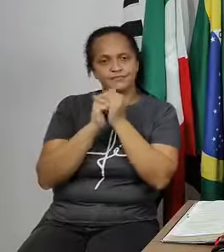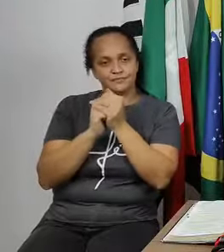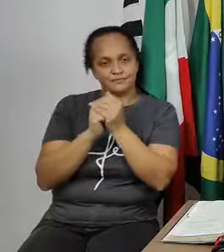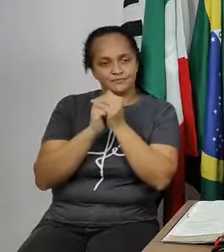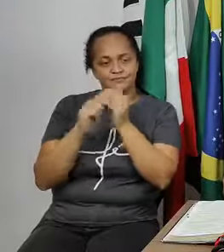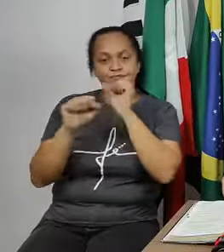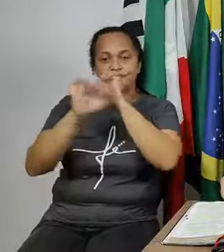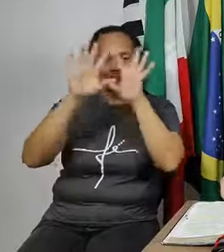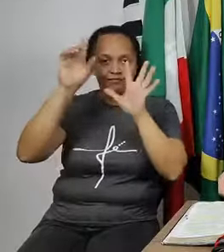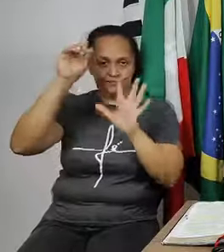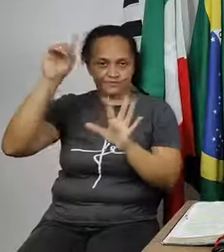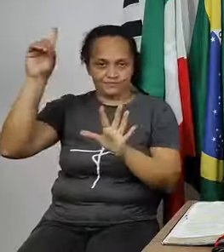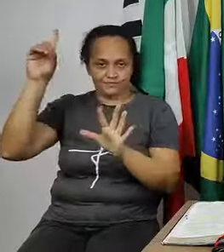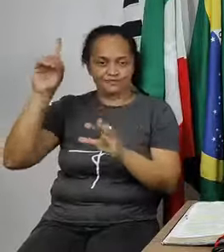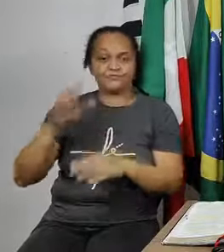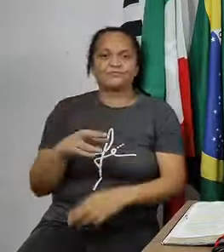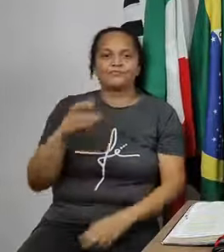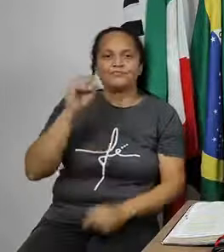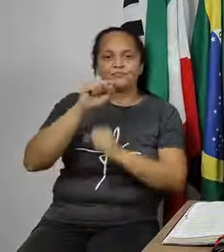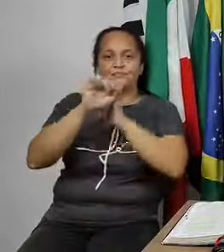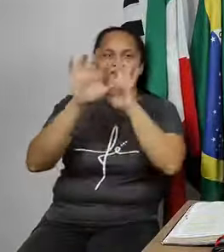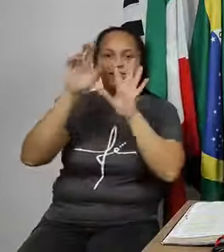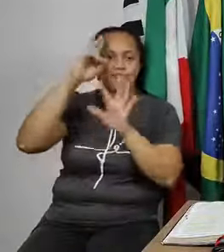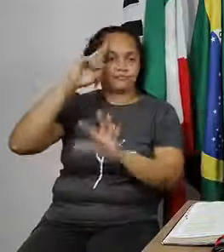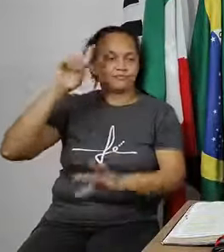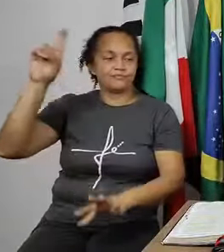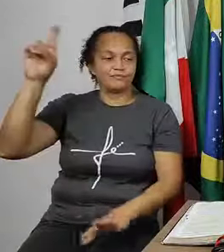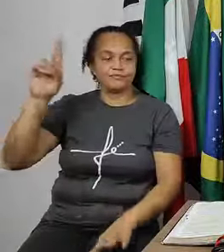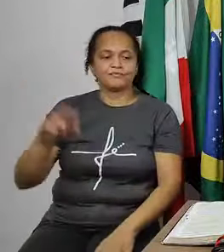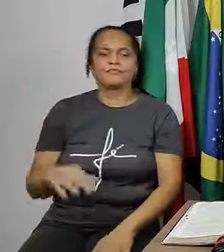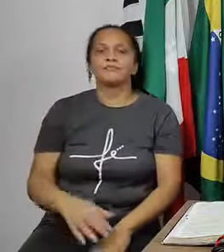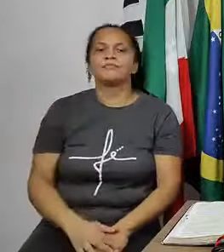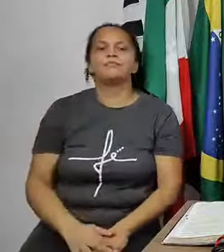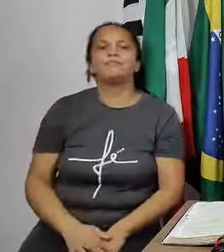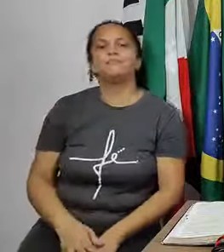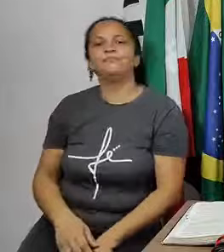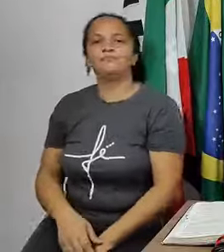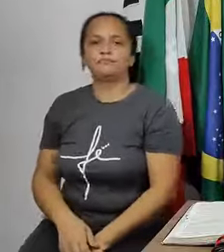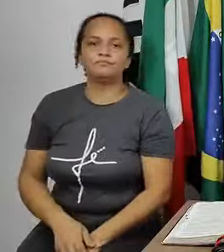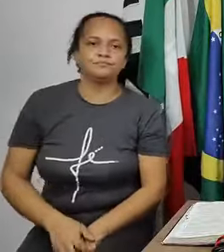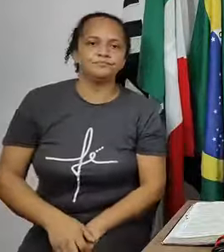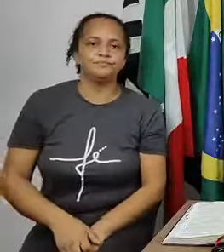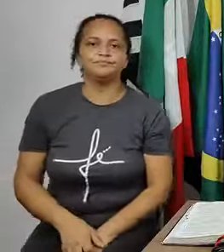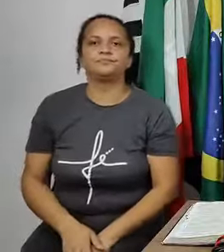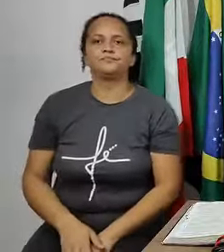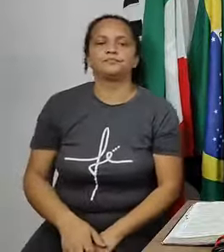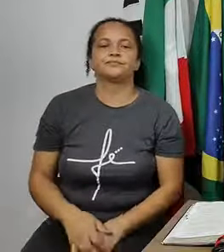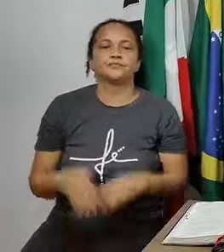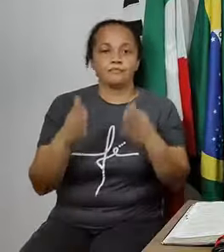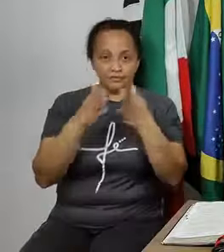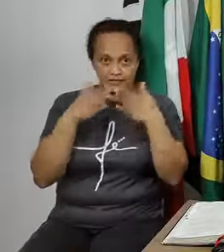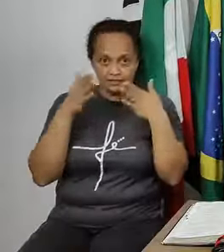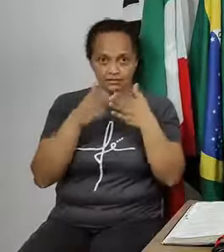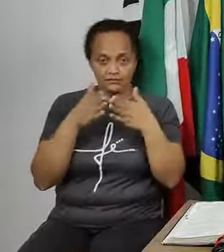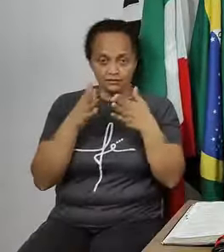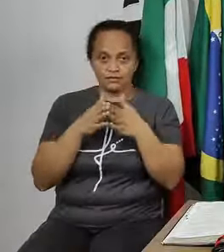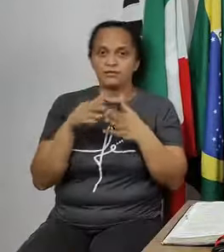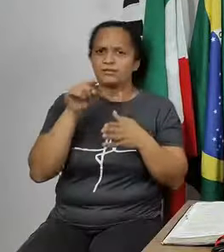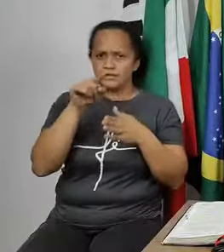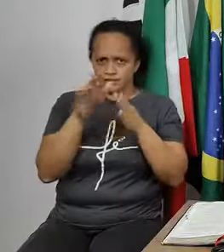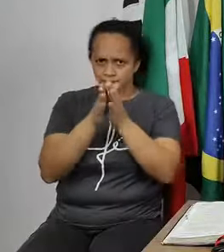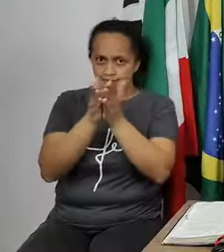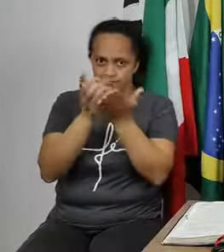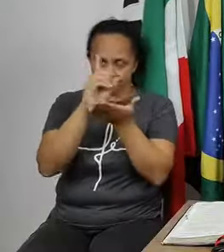amém. Glória a Deus, glórias ao Senhor. Eu vou pedir para você, nesse momento, abrir a tua